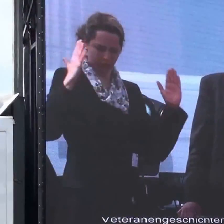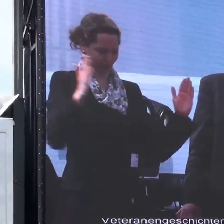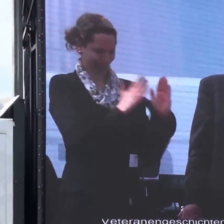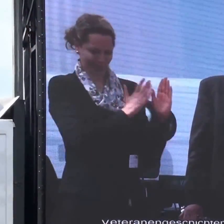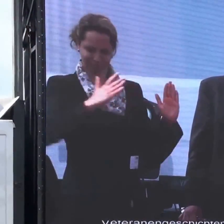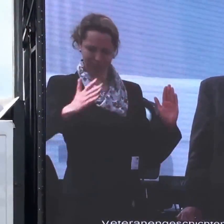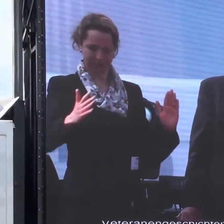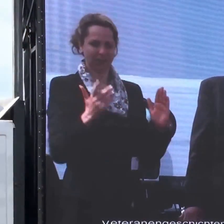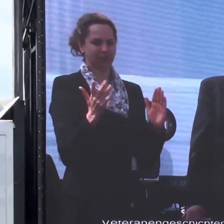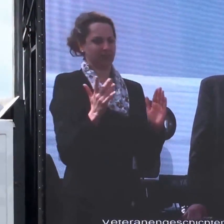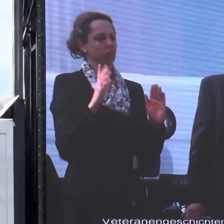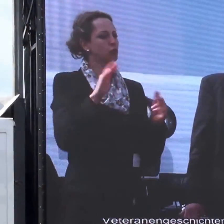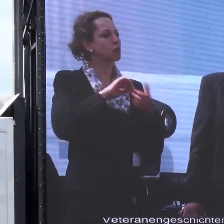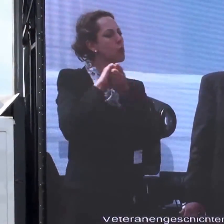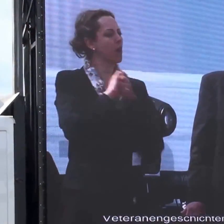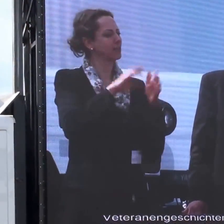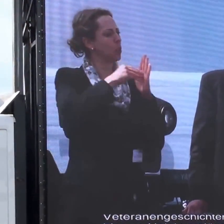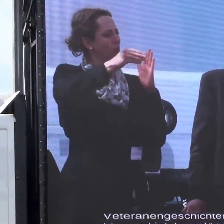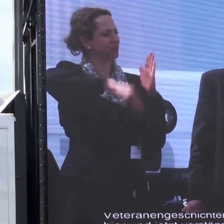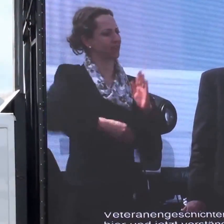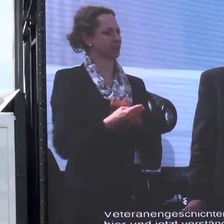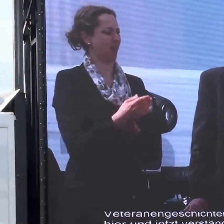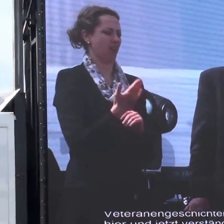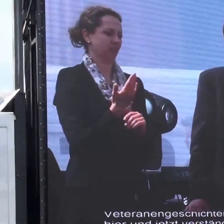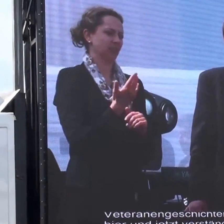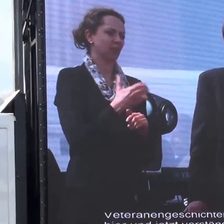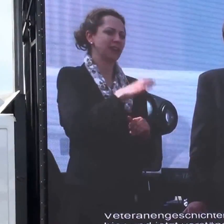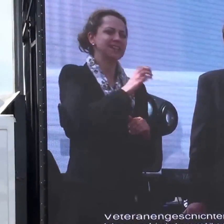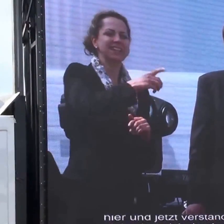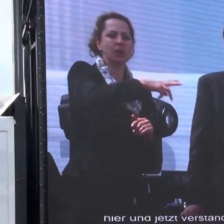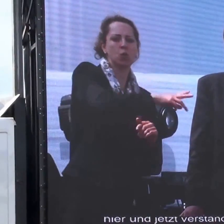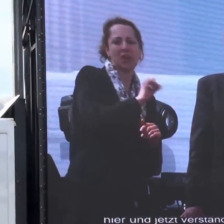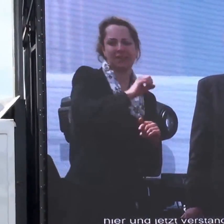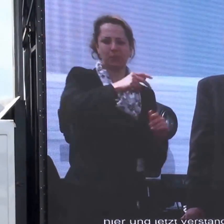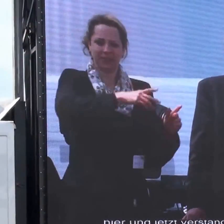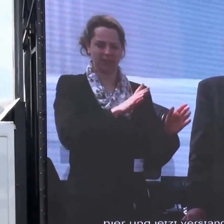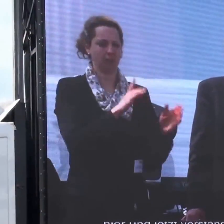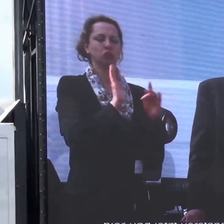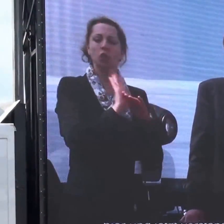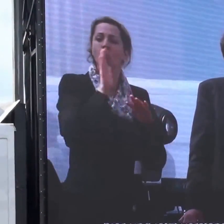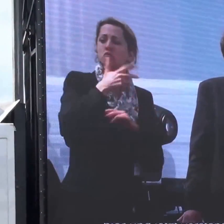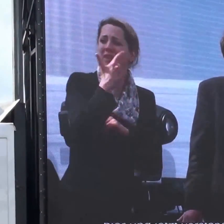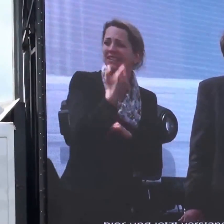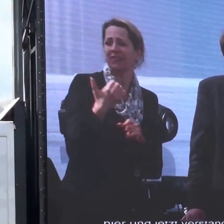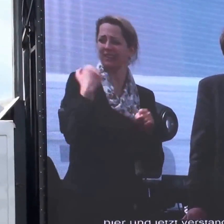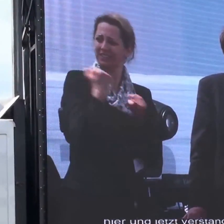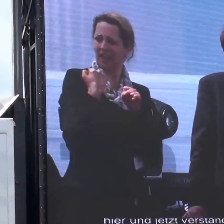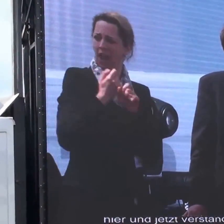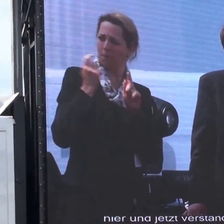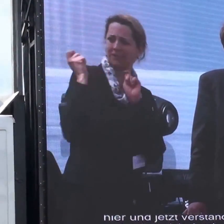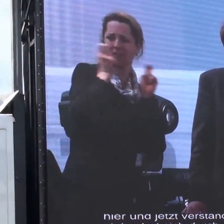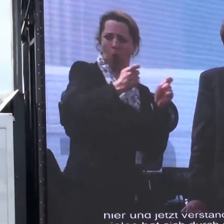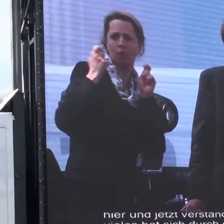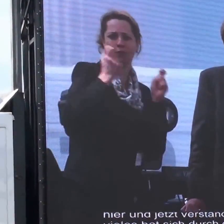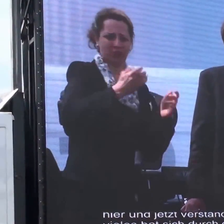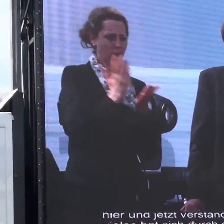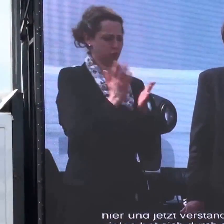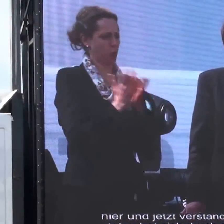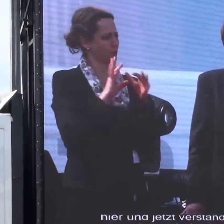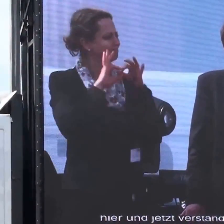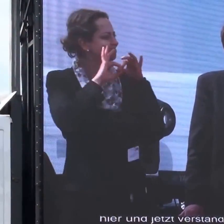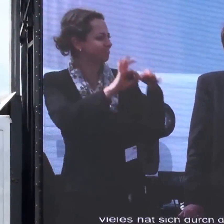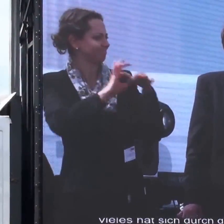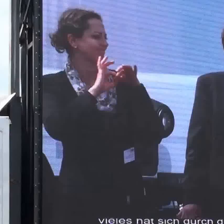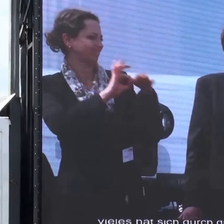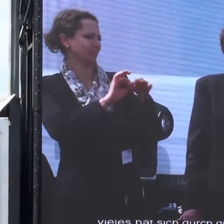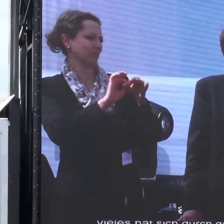Vertrag von Union und SPD, in dem über 20 Arbeitsaufträge in Richtung Inklusion aufgenommen worden sind. Und dazu gehört eben auch, dass wir